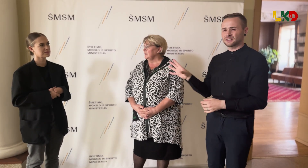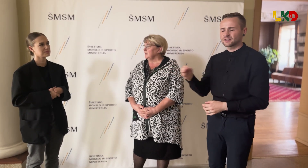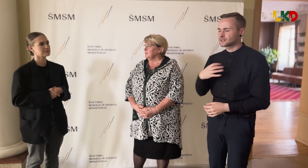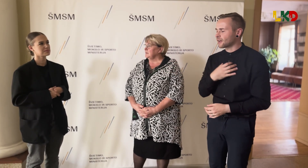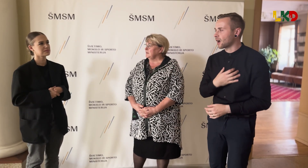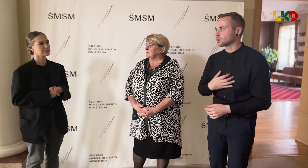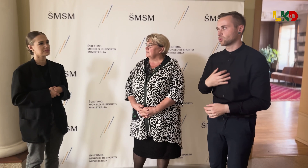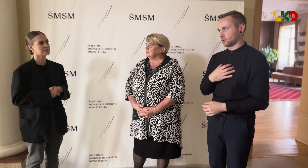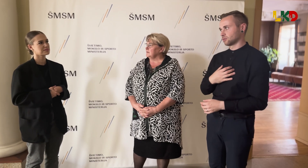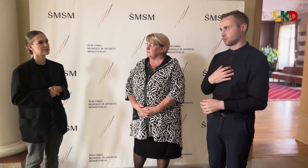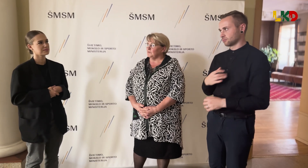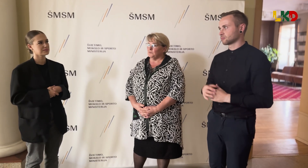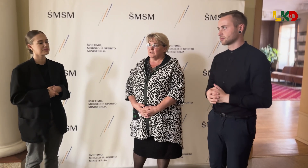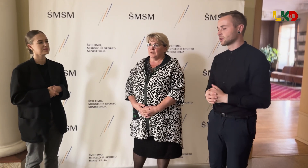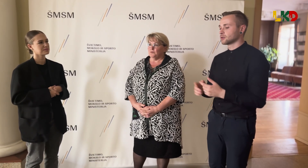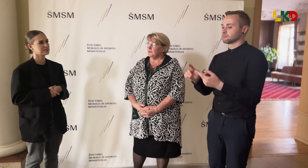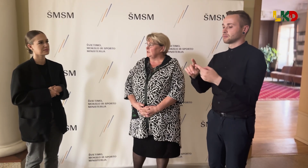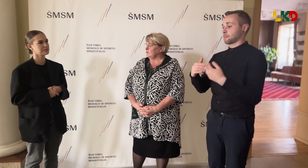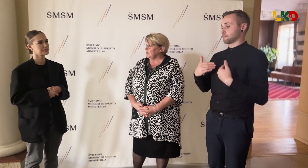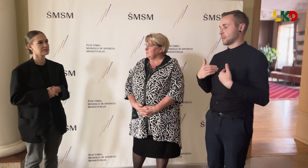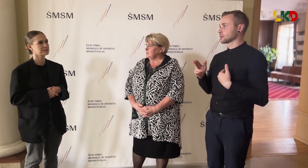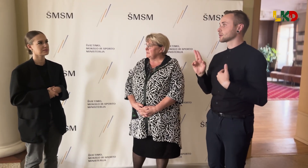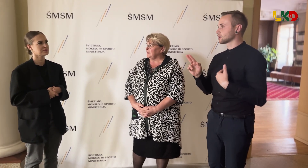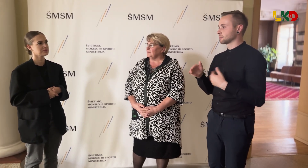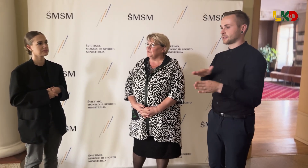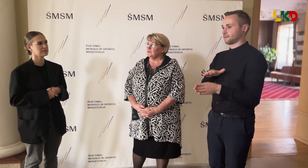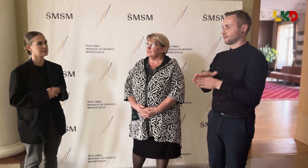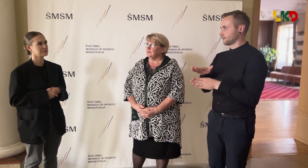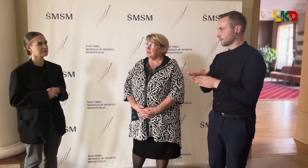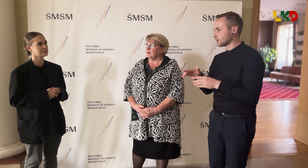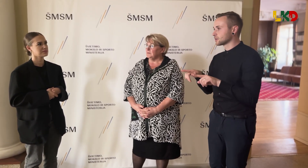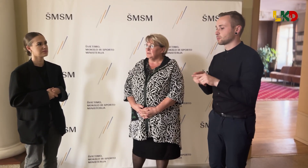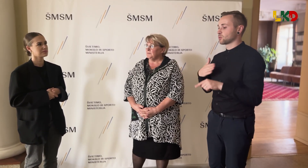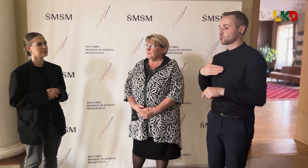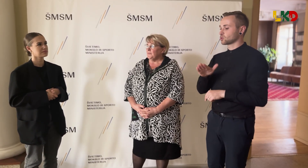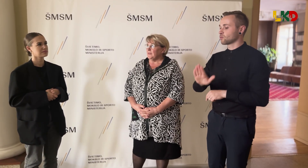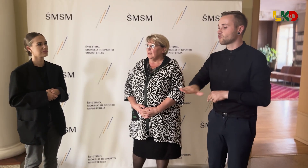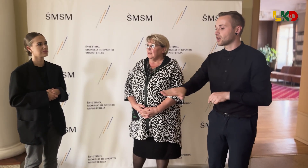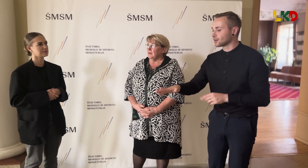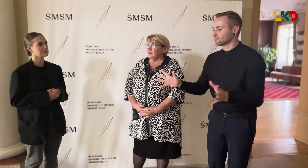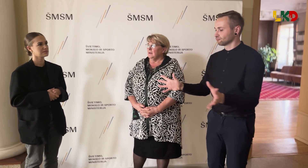aktualūs. Tiek mums kaip mokytojams, tiek mūsų vaikams.